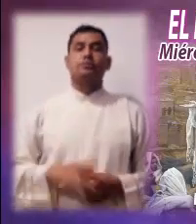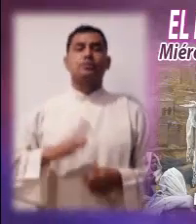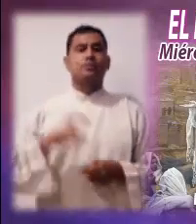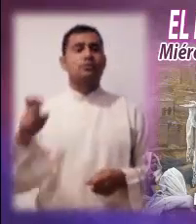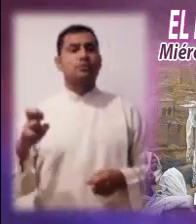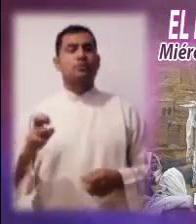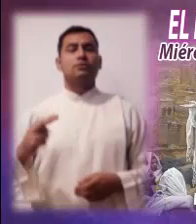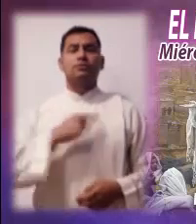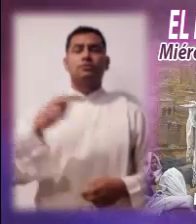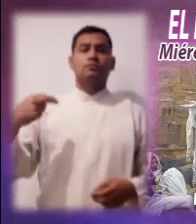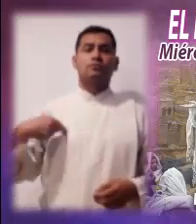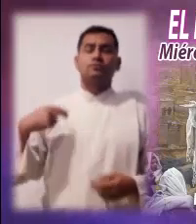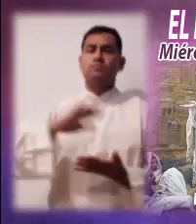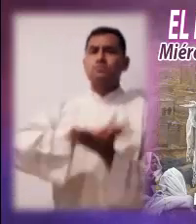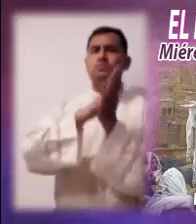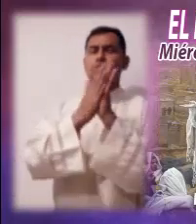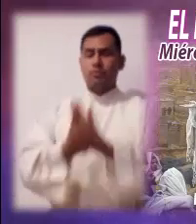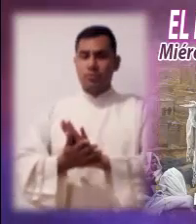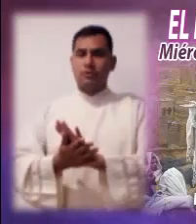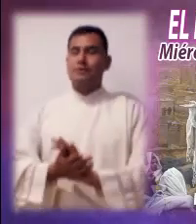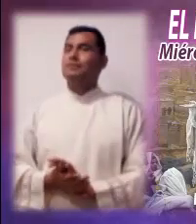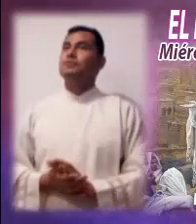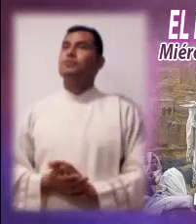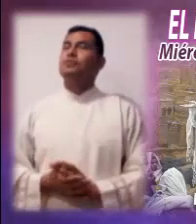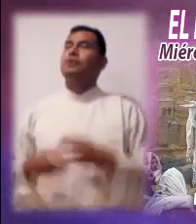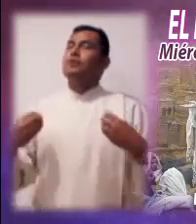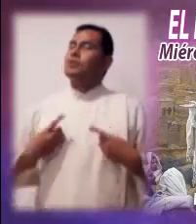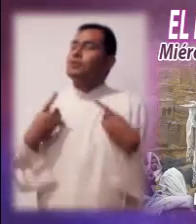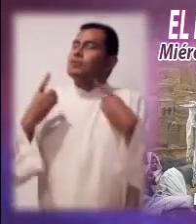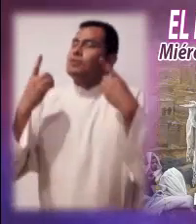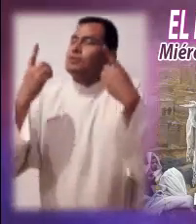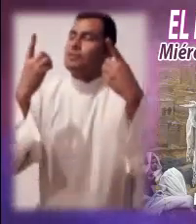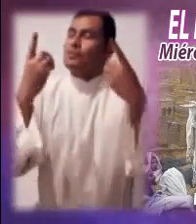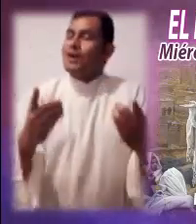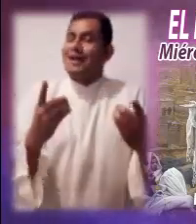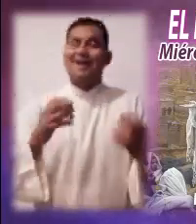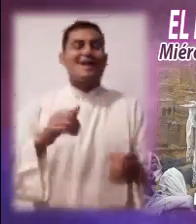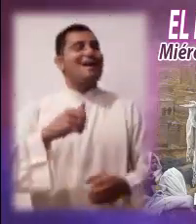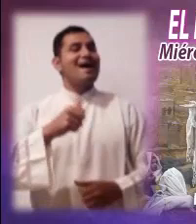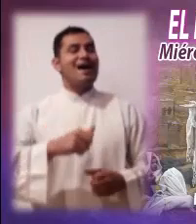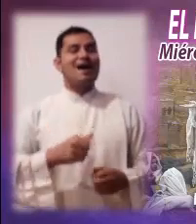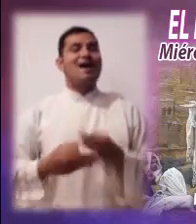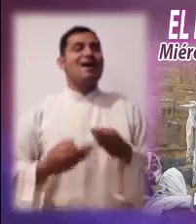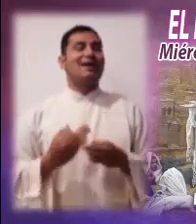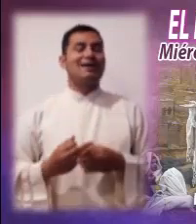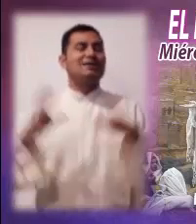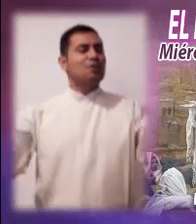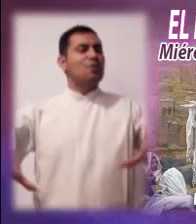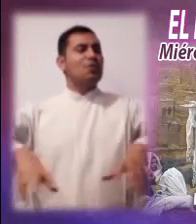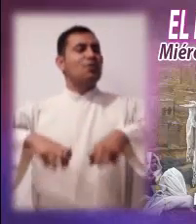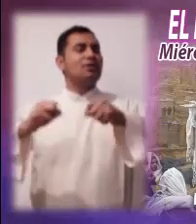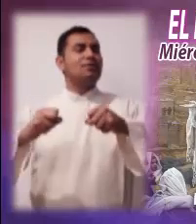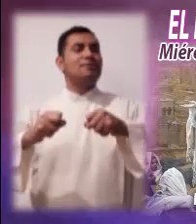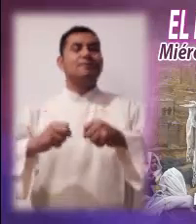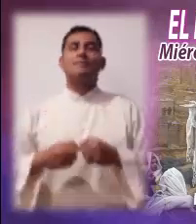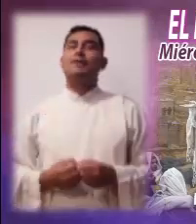contrario, a darles cumplimiento, pero un cumplimiento con sentido y con